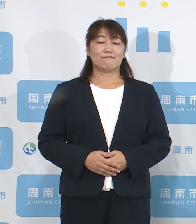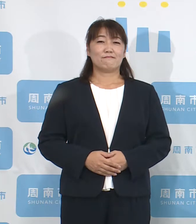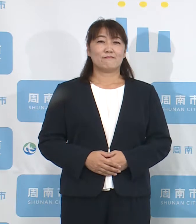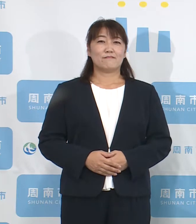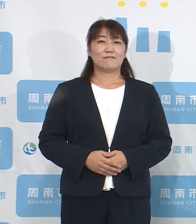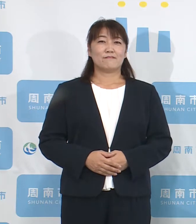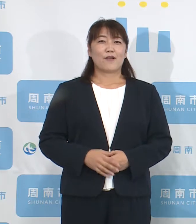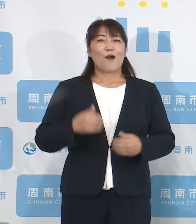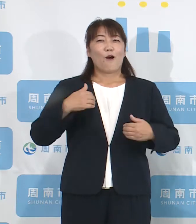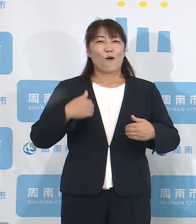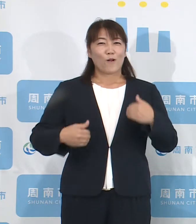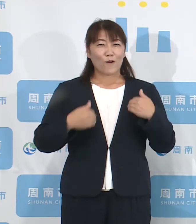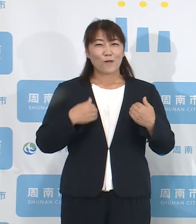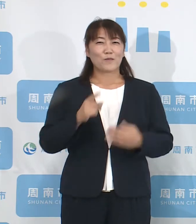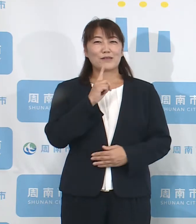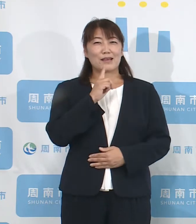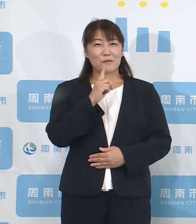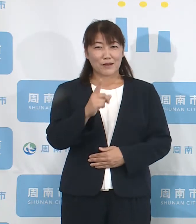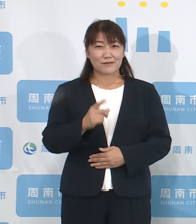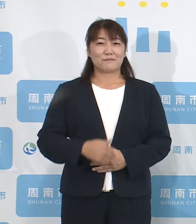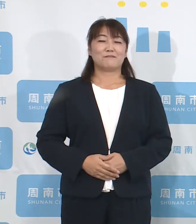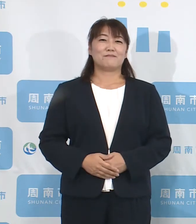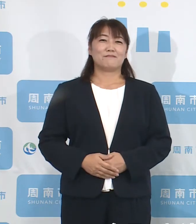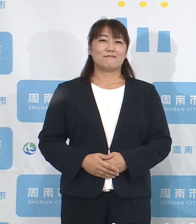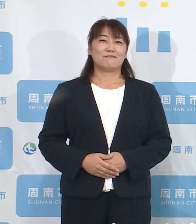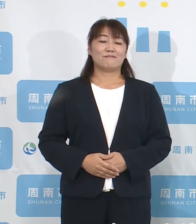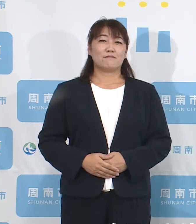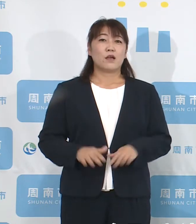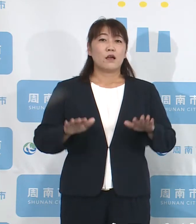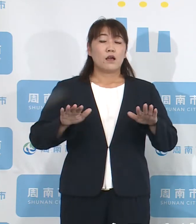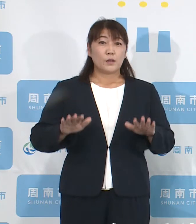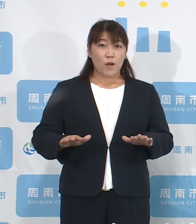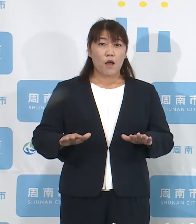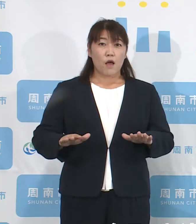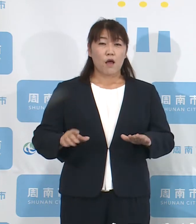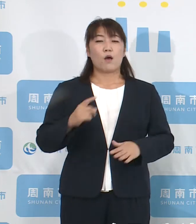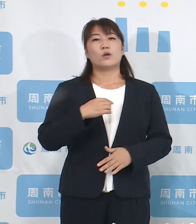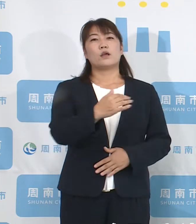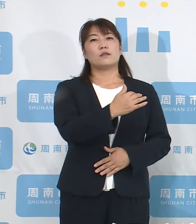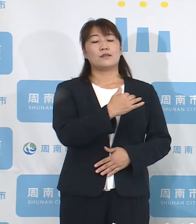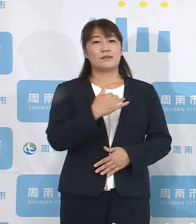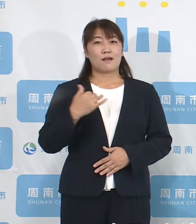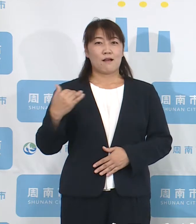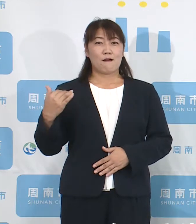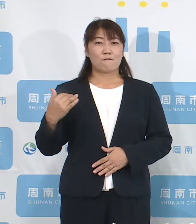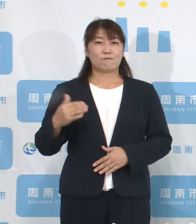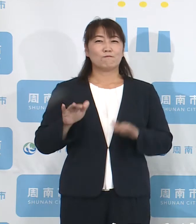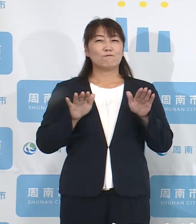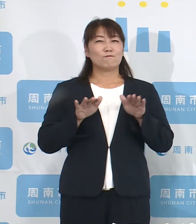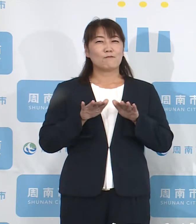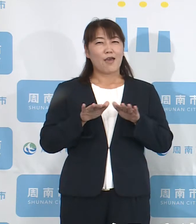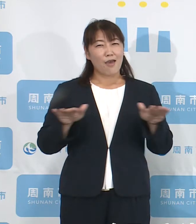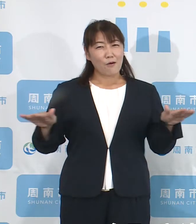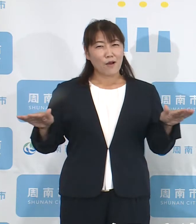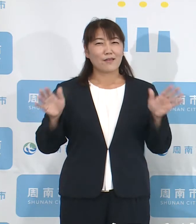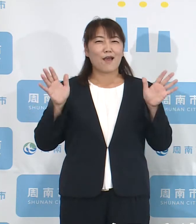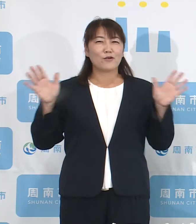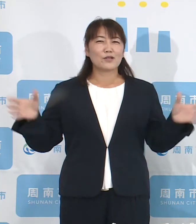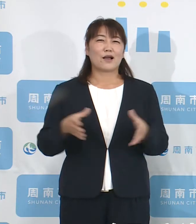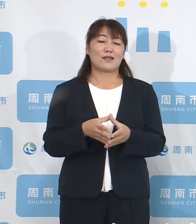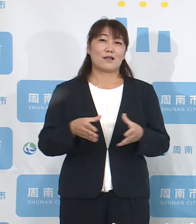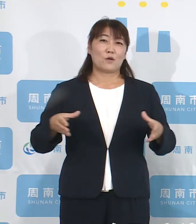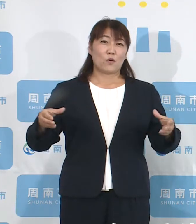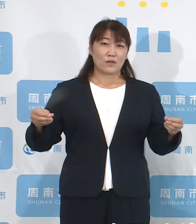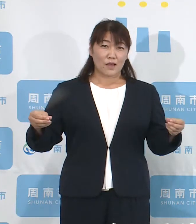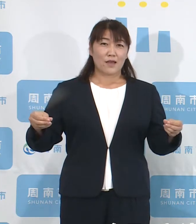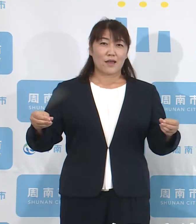心からお喜び申し上げます。今日私たちがこの平和で豊かな国